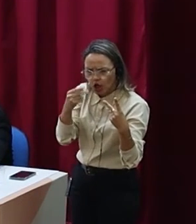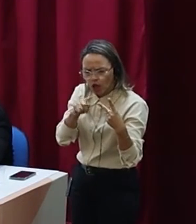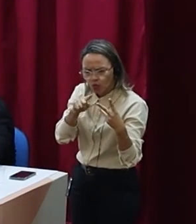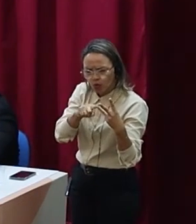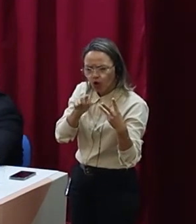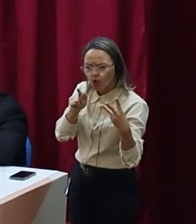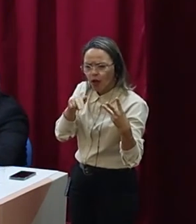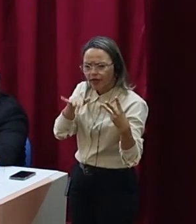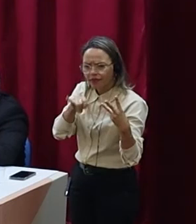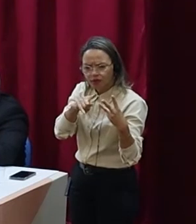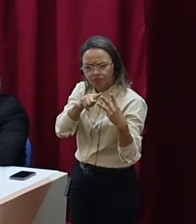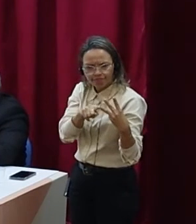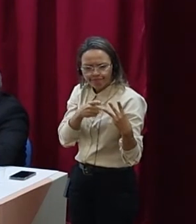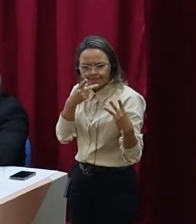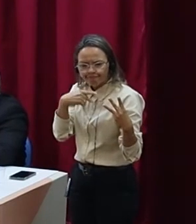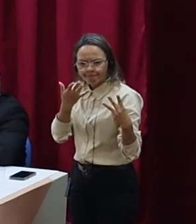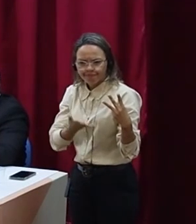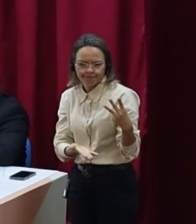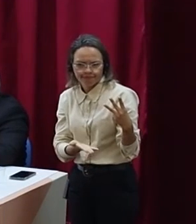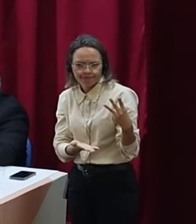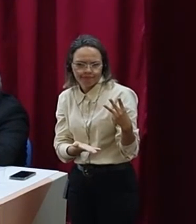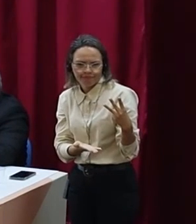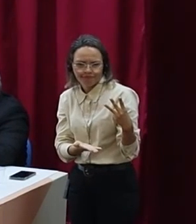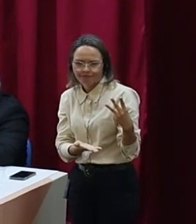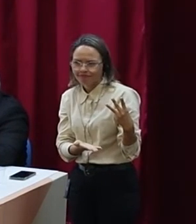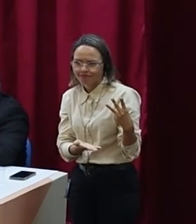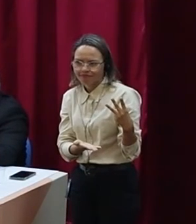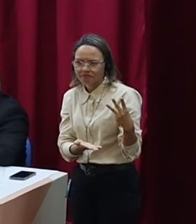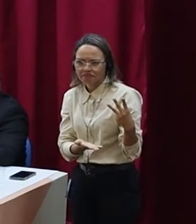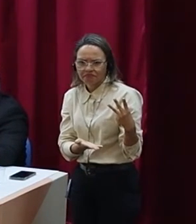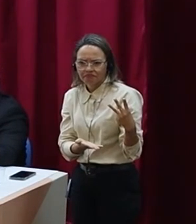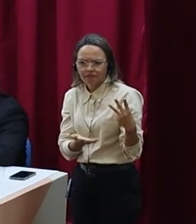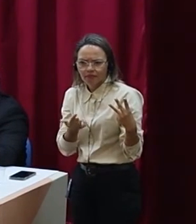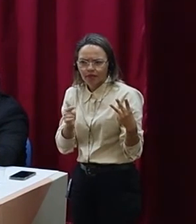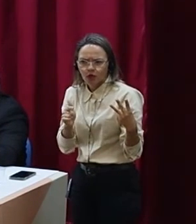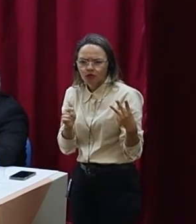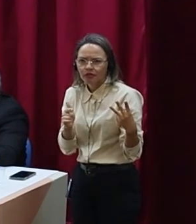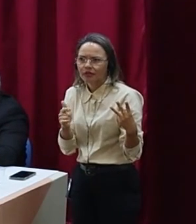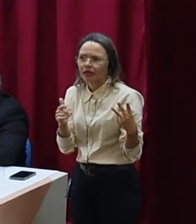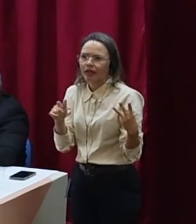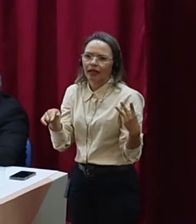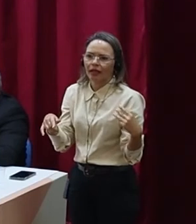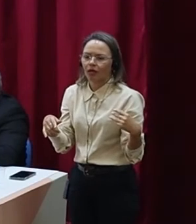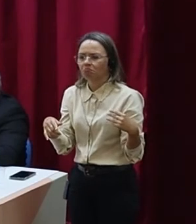Entonces, yo como si fuera que no tenía interés, entré a jugar con ellos fútbol